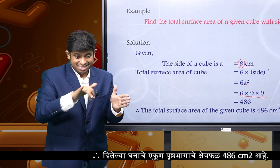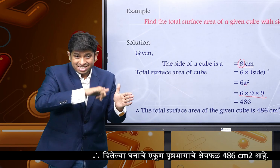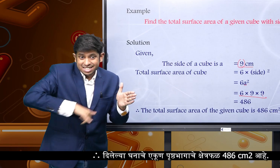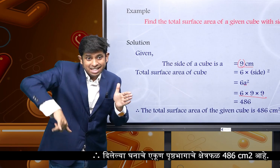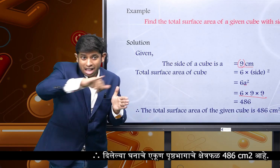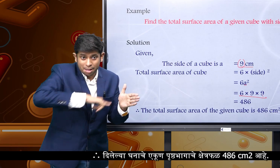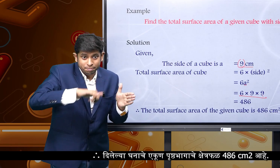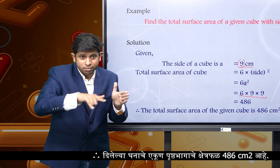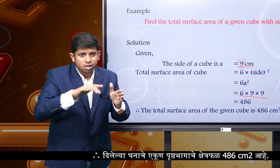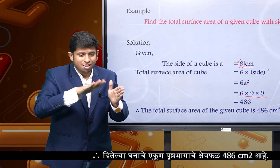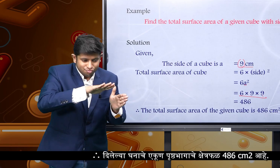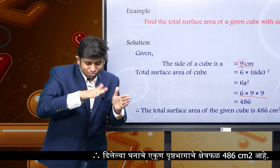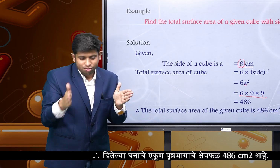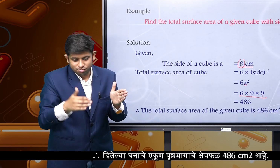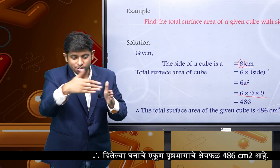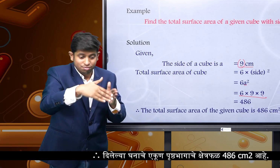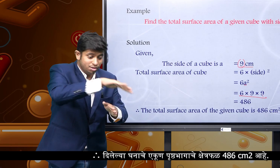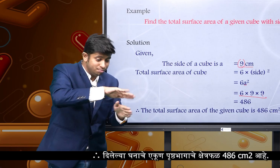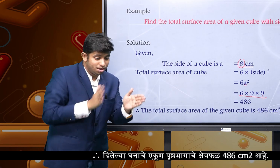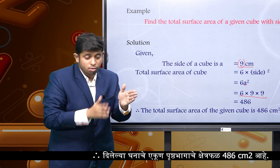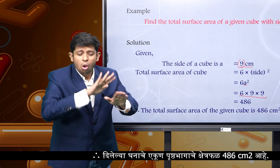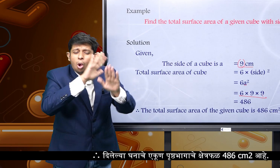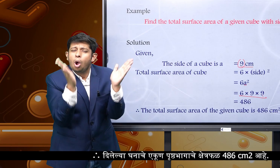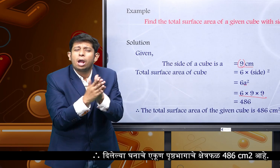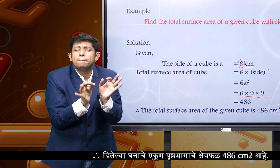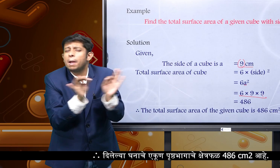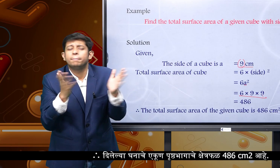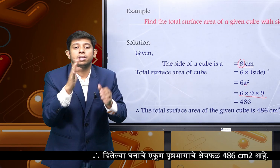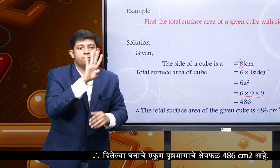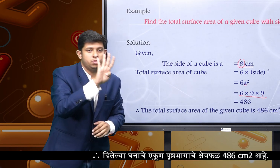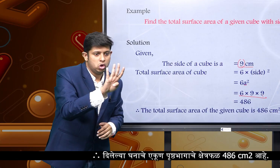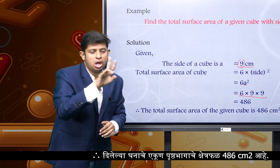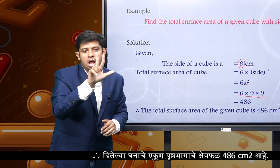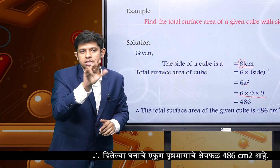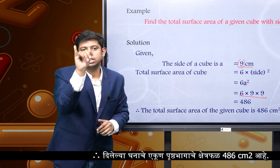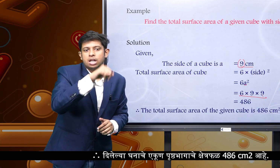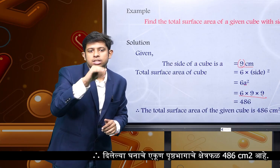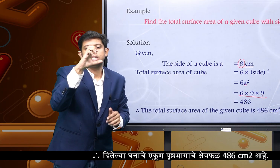दिलेल्या घनाचे एकूण पृष्ठभागाचे क्षेत्रफळ 486 सेंटीमीटरचा वर्ग आहे.